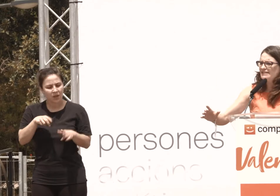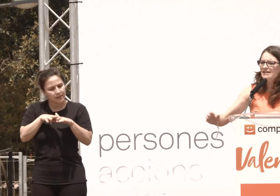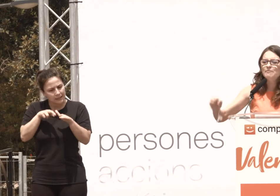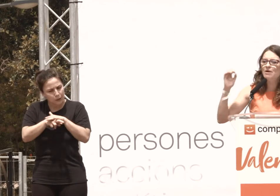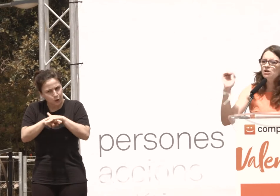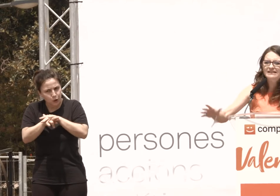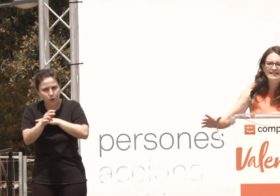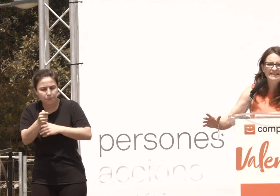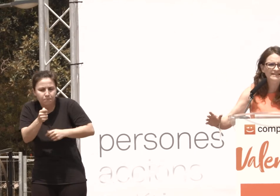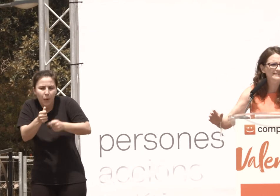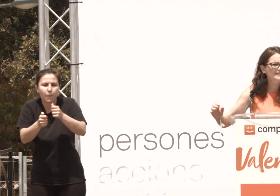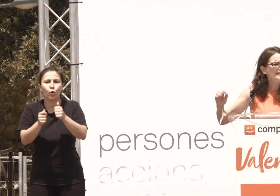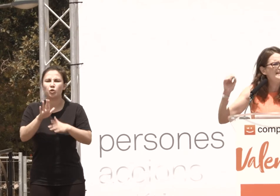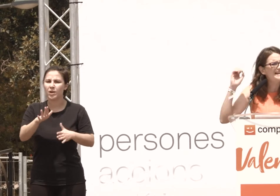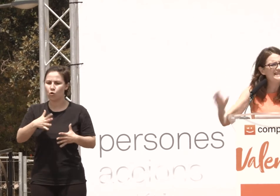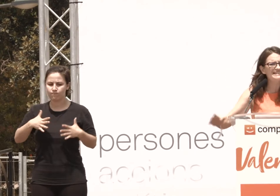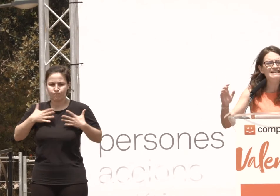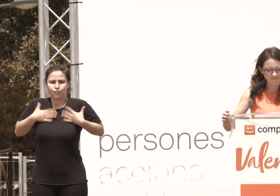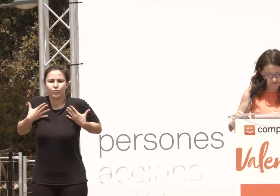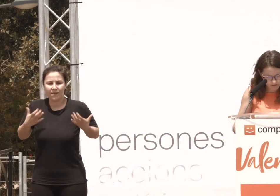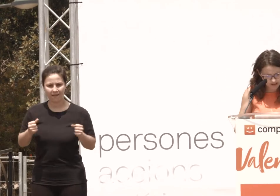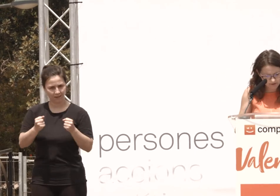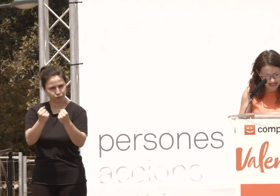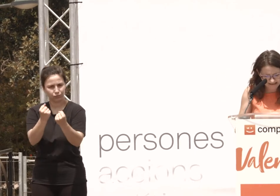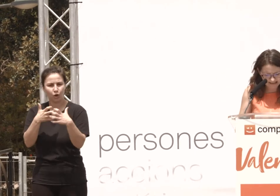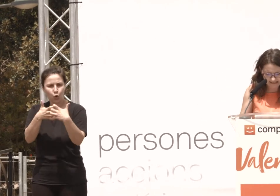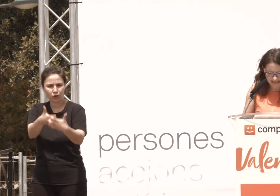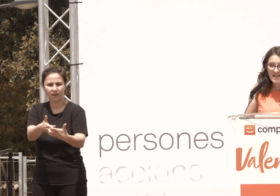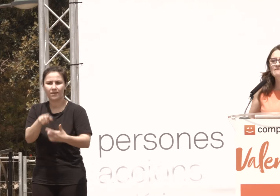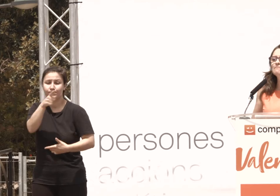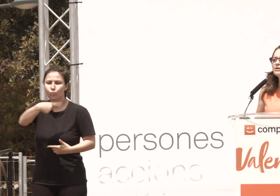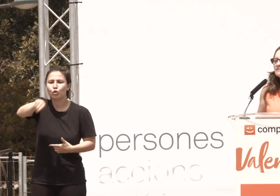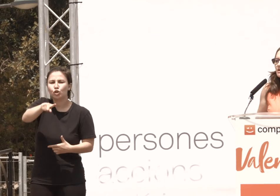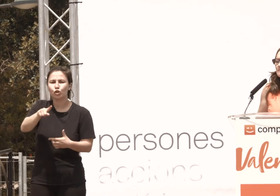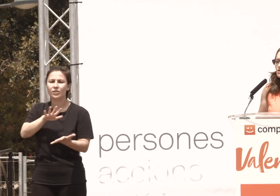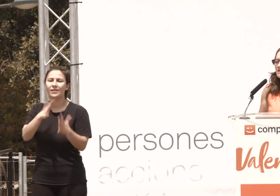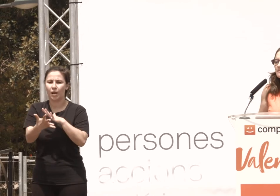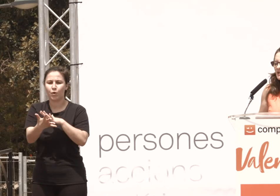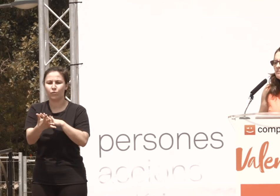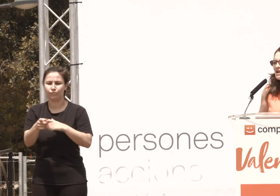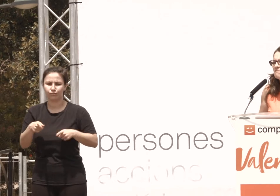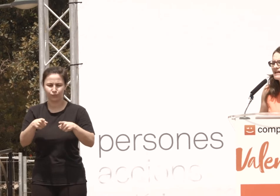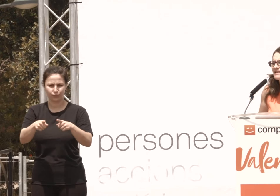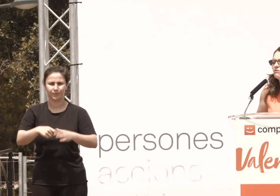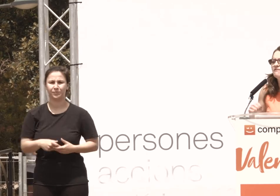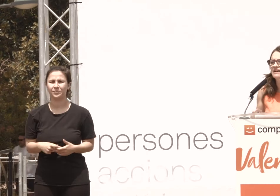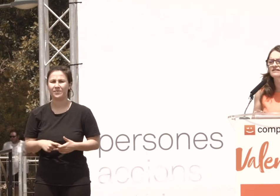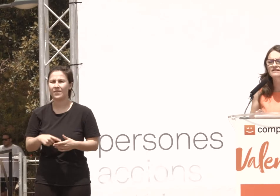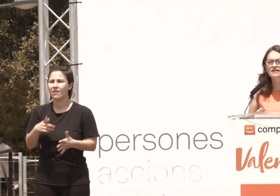de veres, però amb moltes ganes, i els agents del canvi vau ser vosaltres. I vam poder posar en